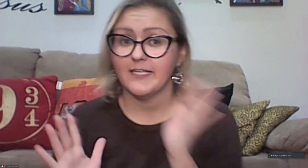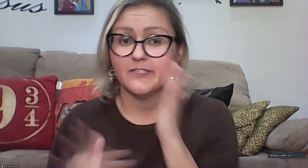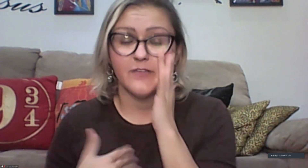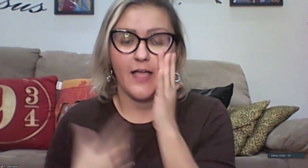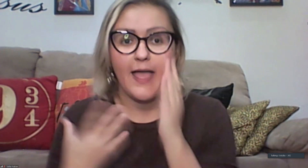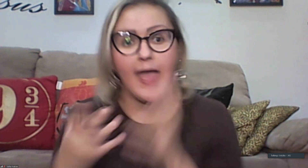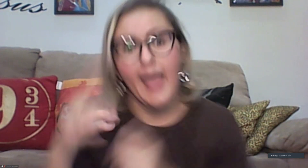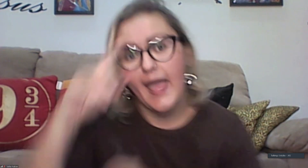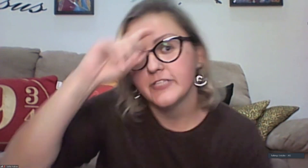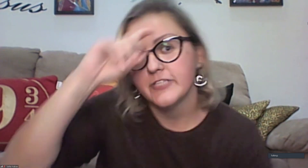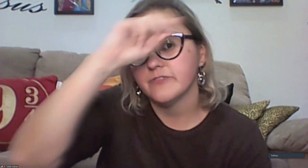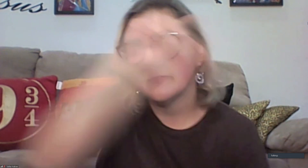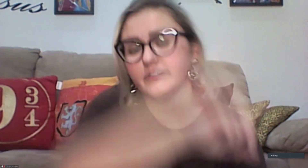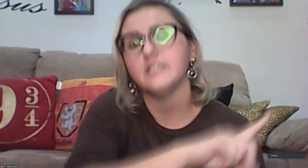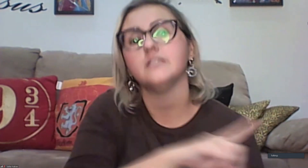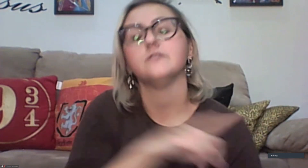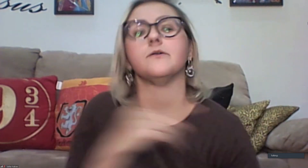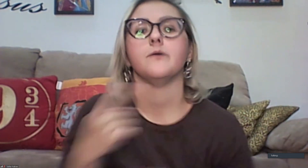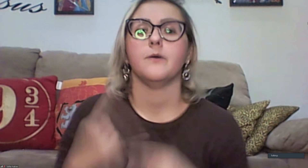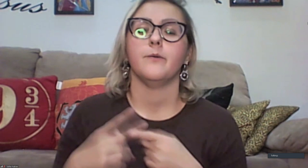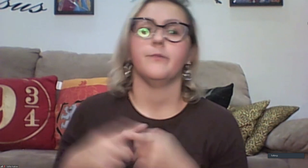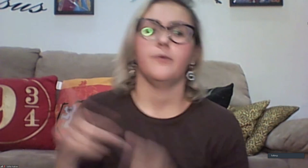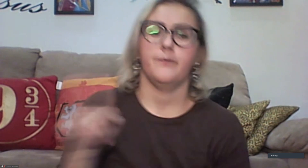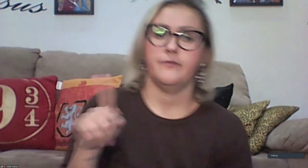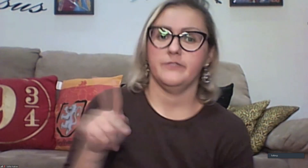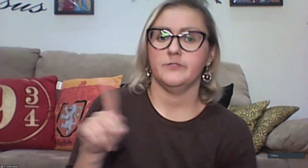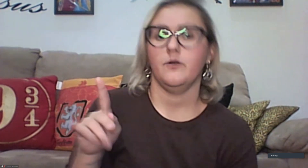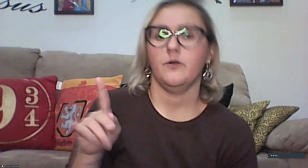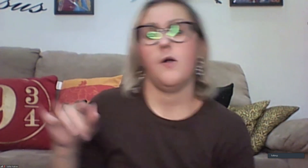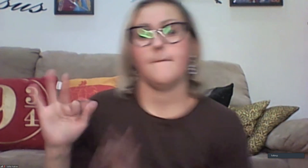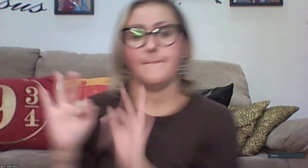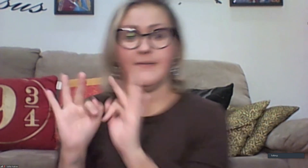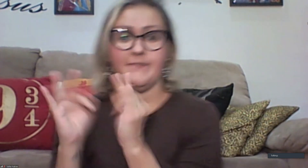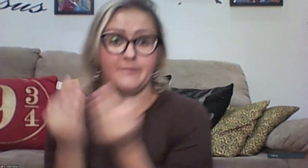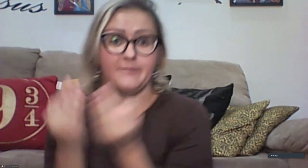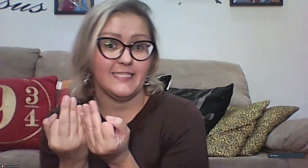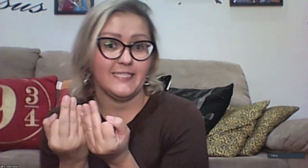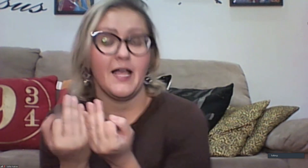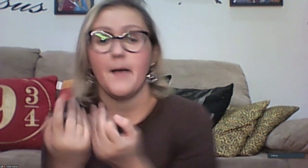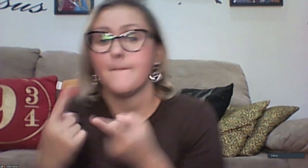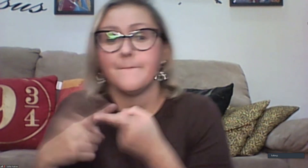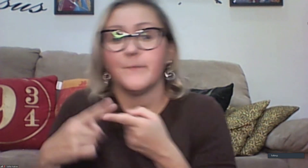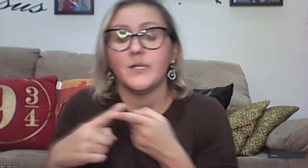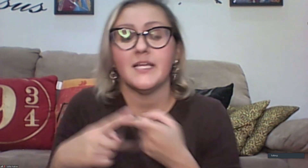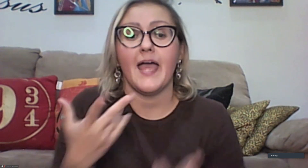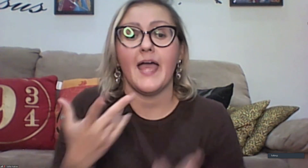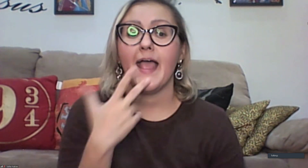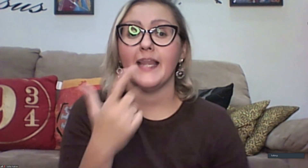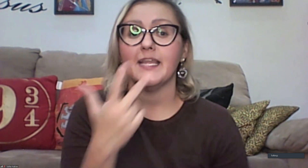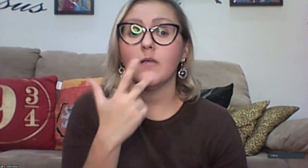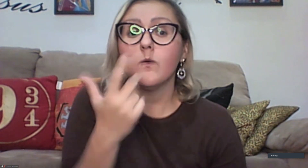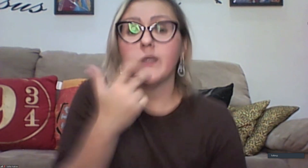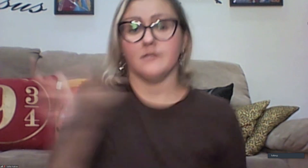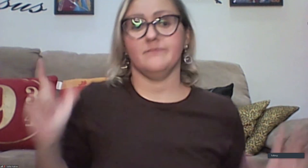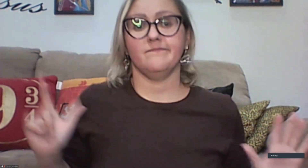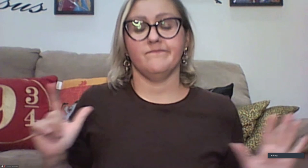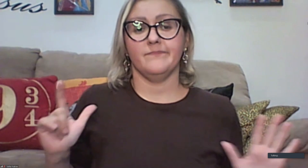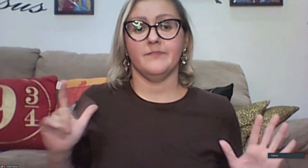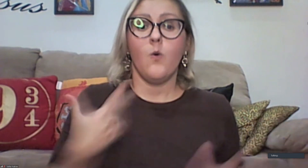os acertos, mas isso vai depender muito. A dificuldade, o grau da dificuldade,